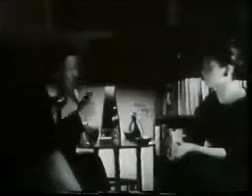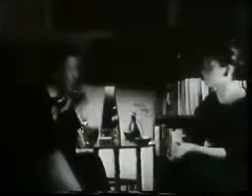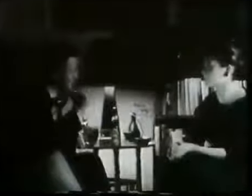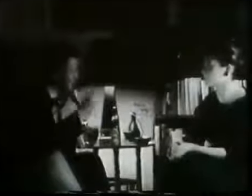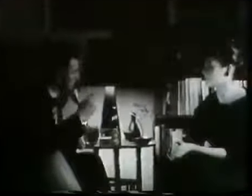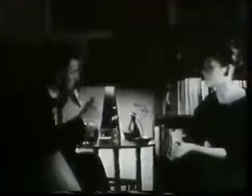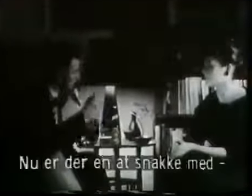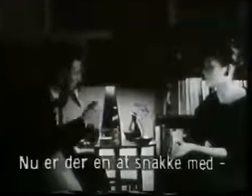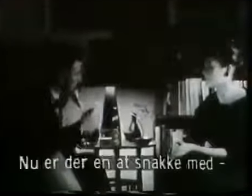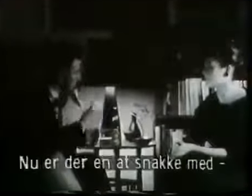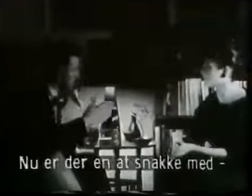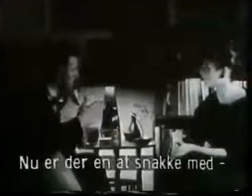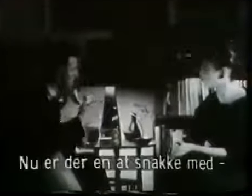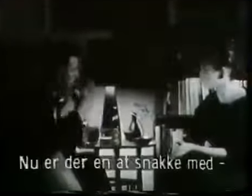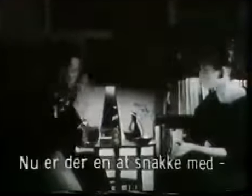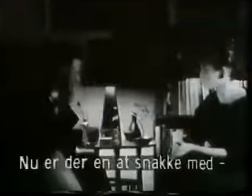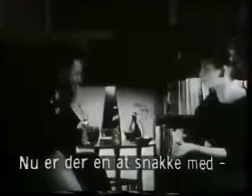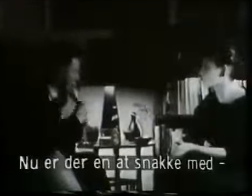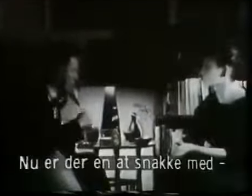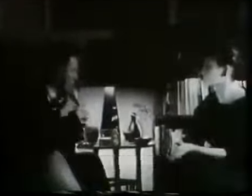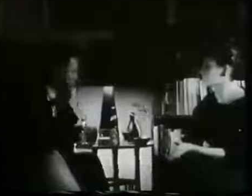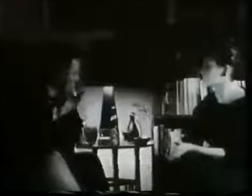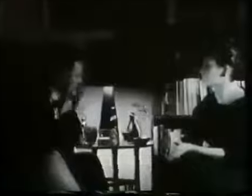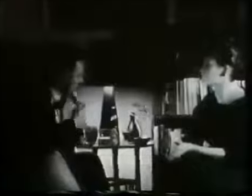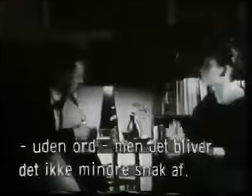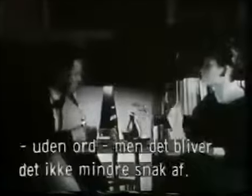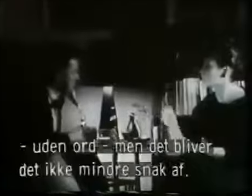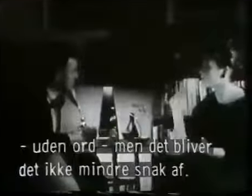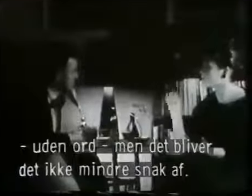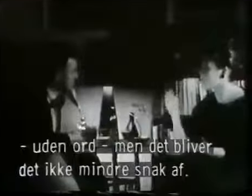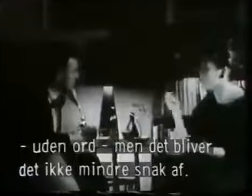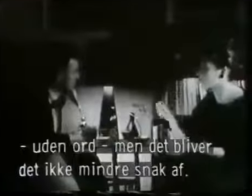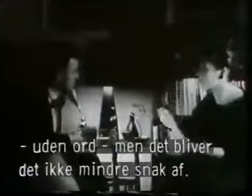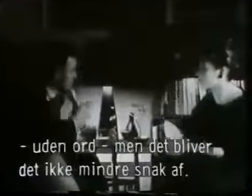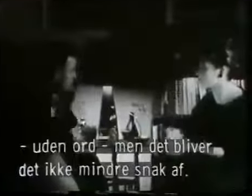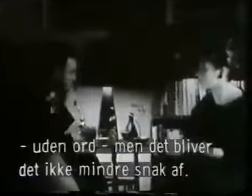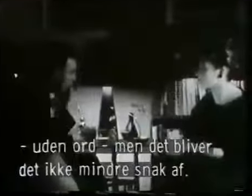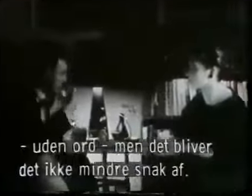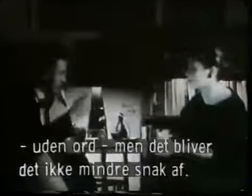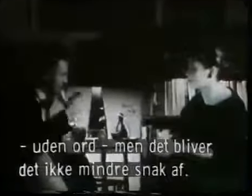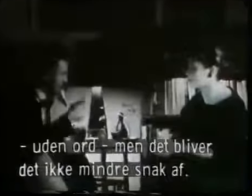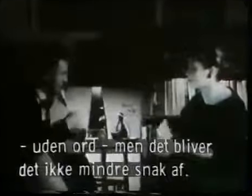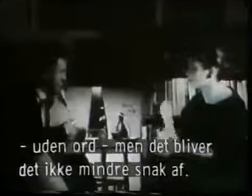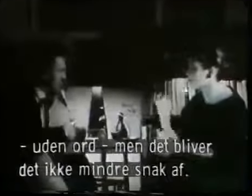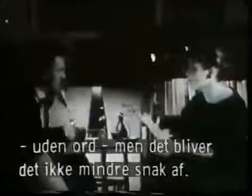Nu er der en at snakke med. Uden ord, ganske vist. Men det bliver det ikke mindre snak af.